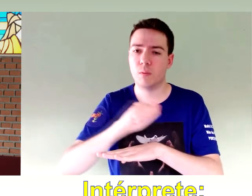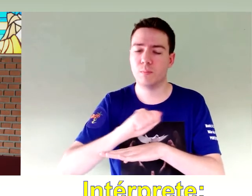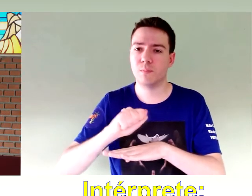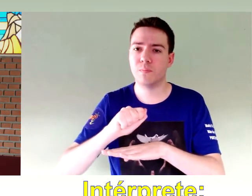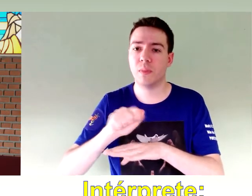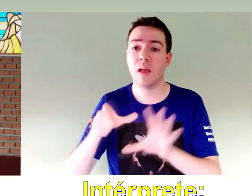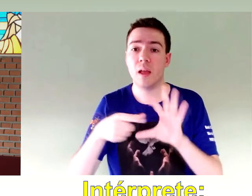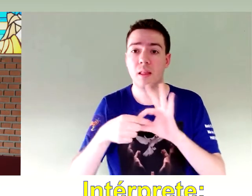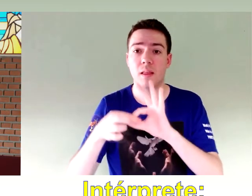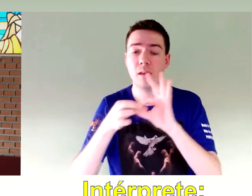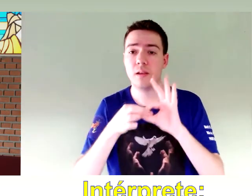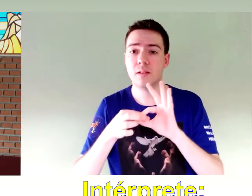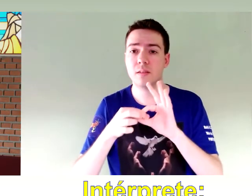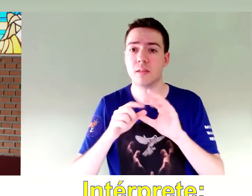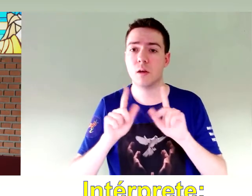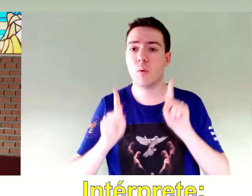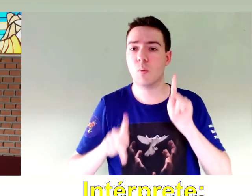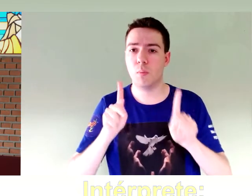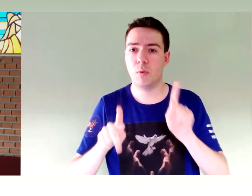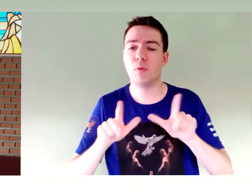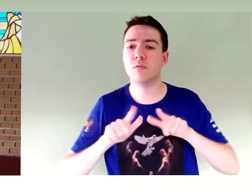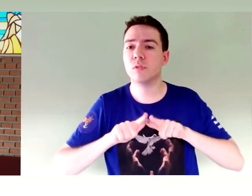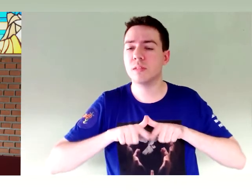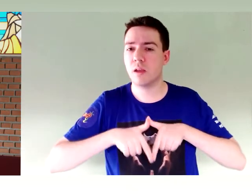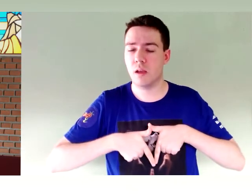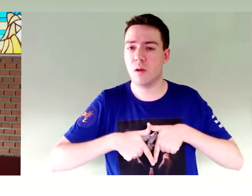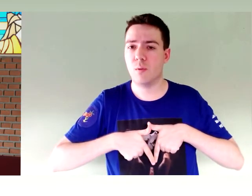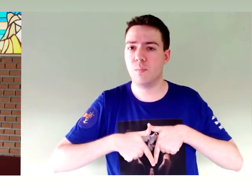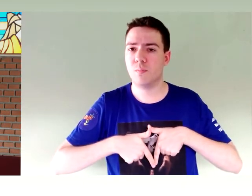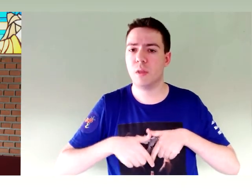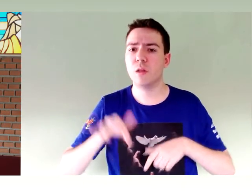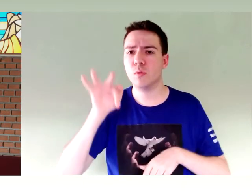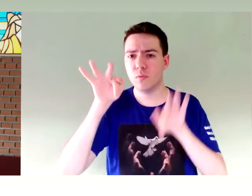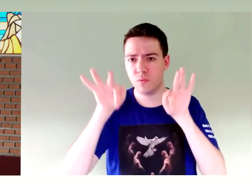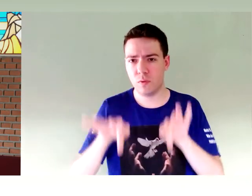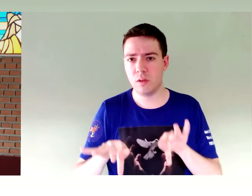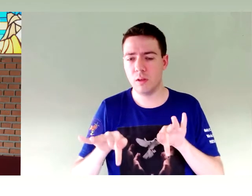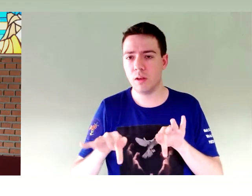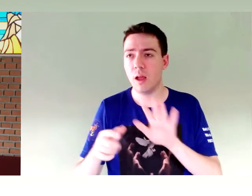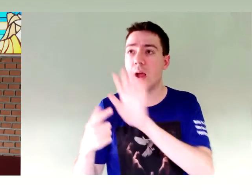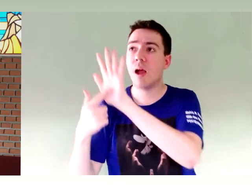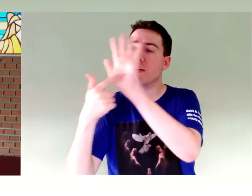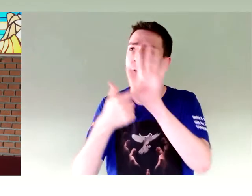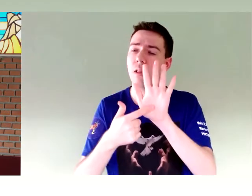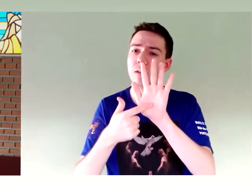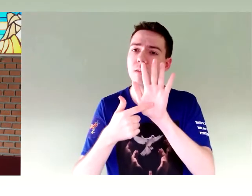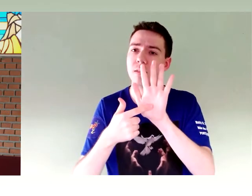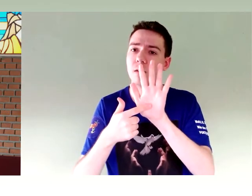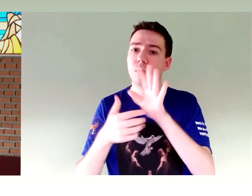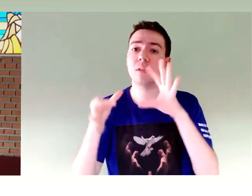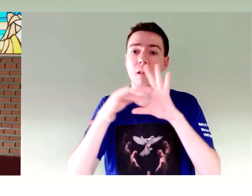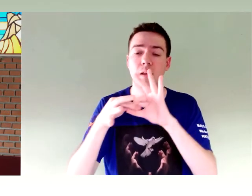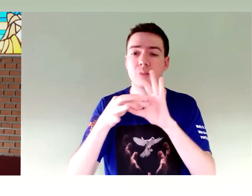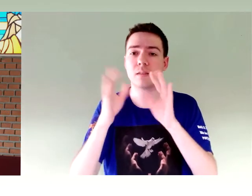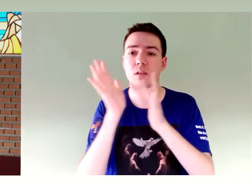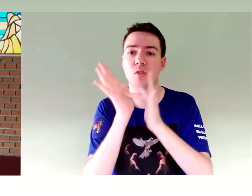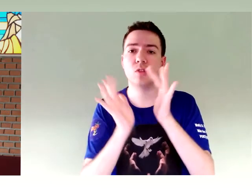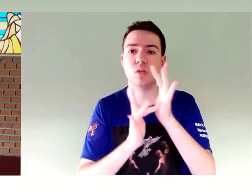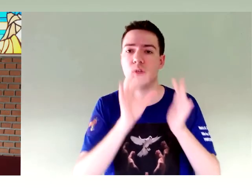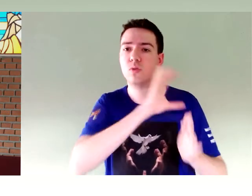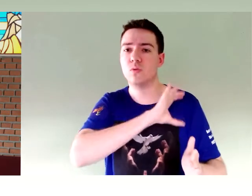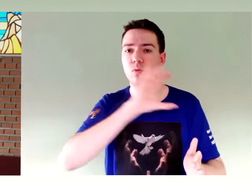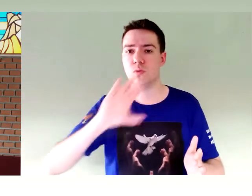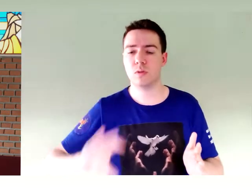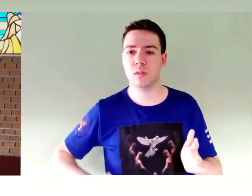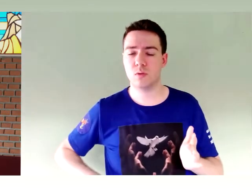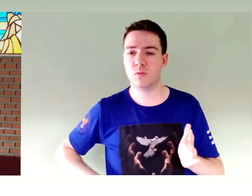Abraão, a aliança do Sinai com o povo de Israel e, por fim, a plenitude da revelação com a aliança